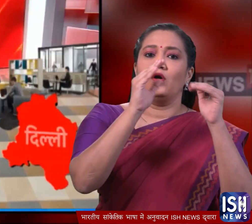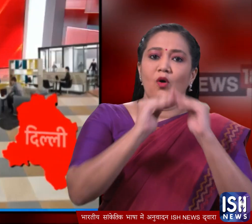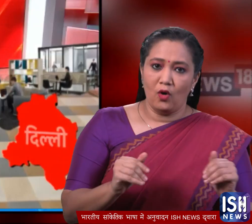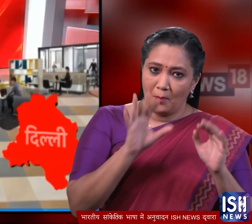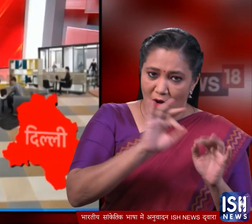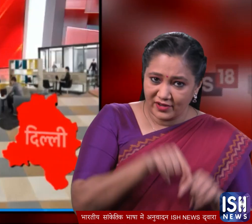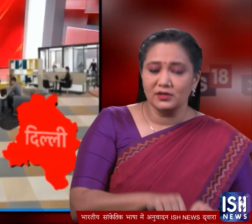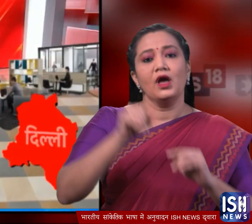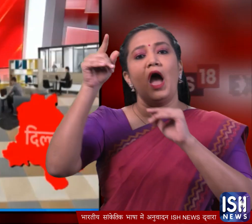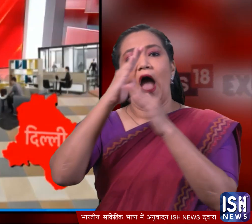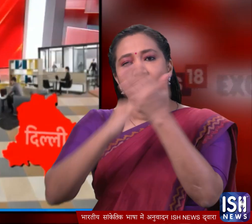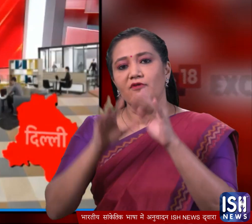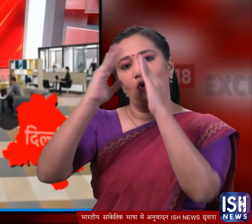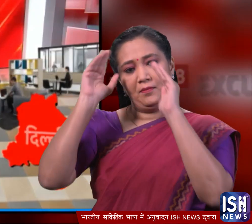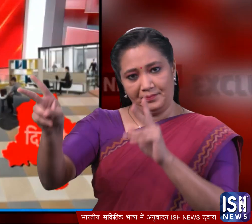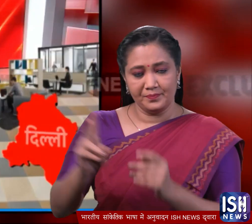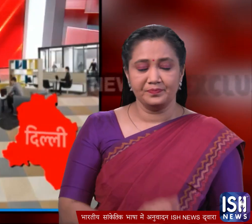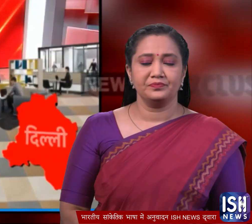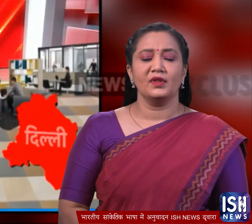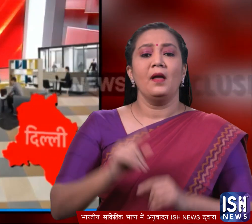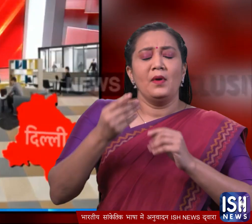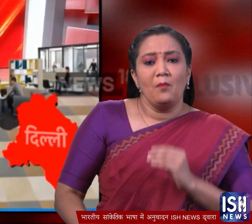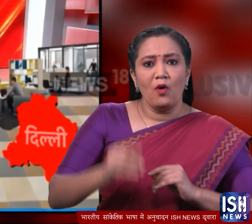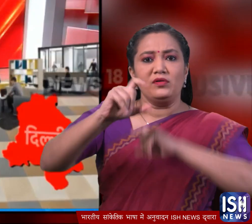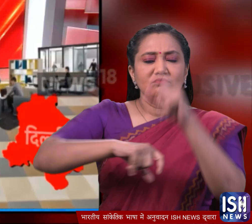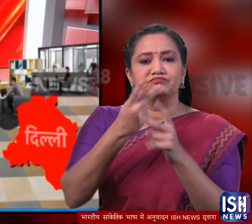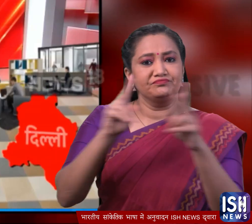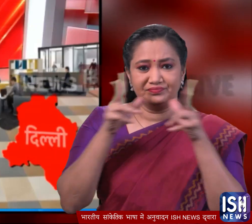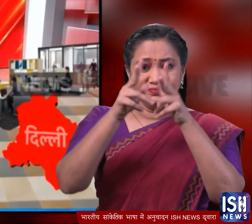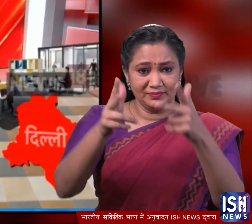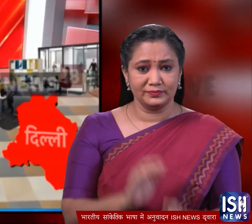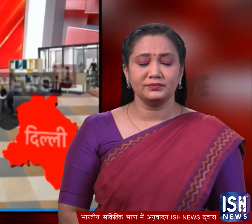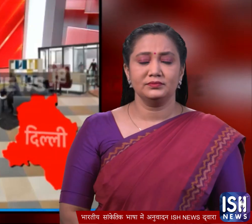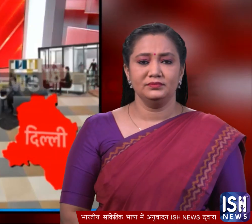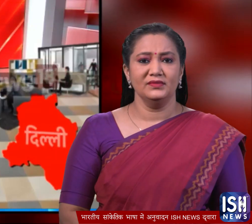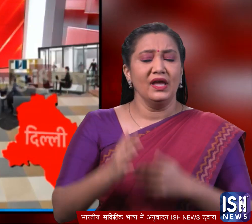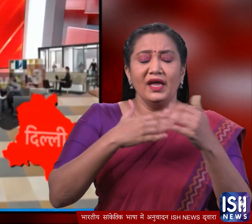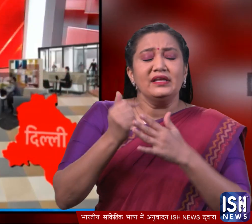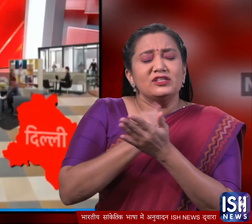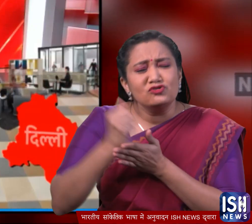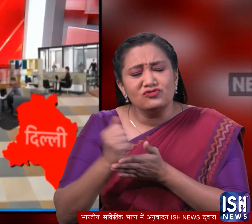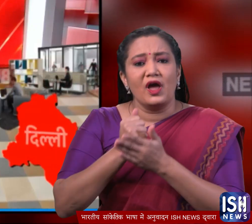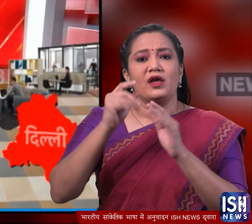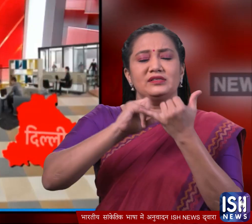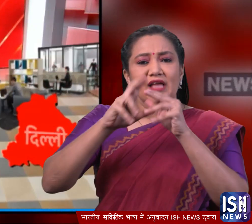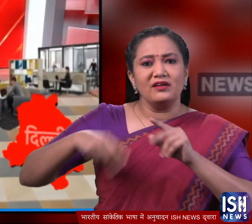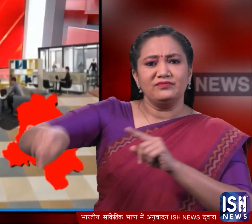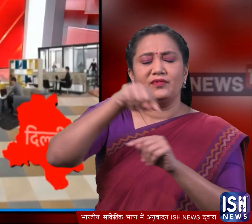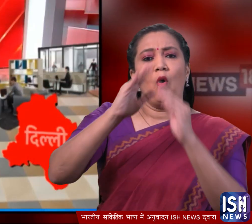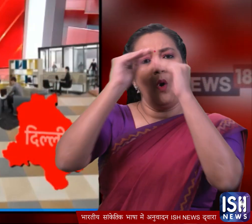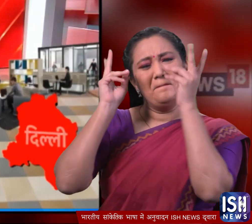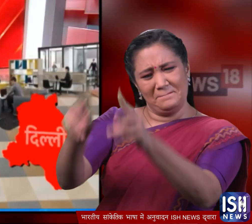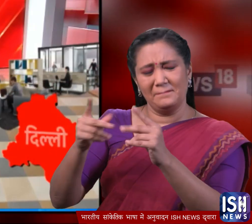ज्यादा स्टाफ दफ्तर नहीं आएगा। इसके अलावा ज्यादा से ज्यादा कंपनियों को यह कहा गया है कि वो जहां तक संभव हो कर्मचारियों